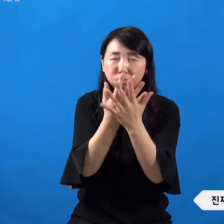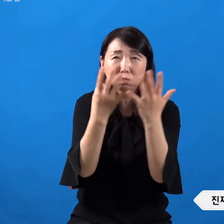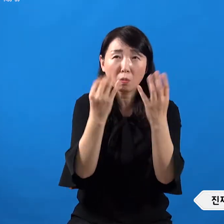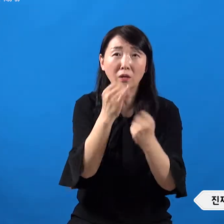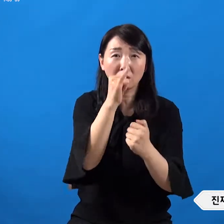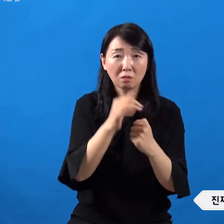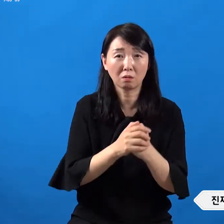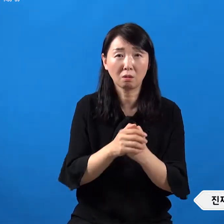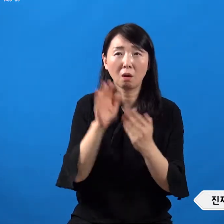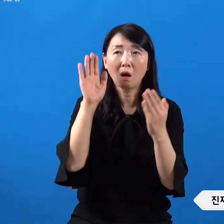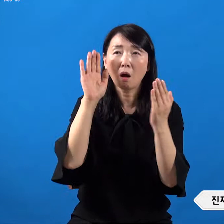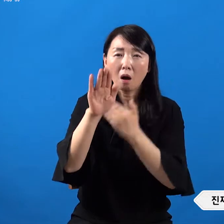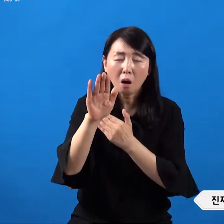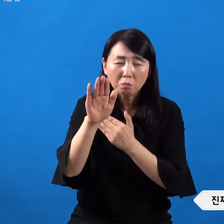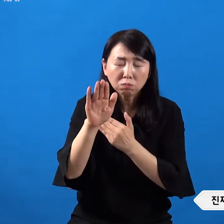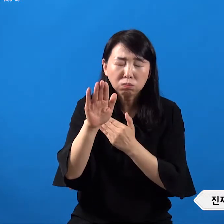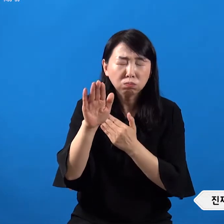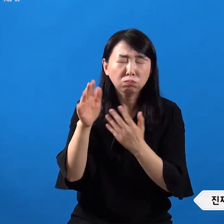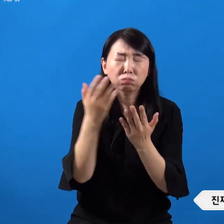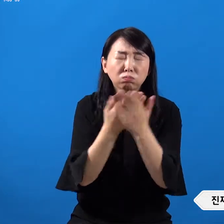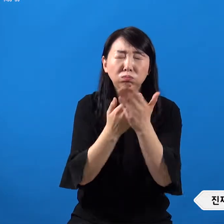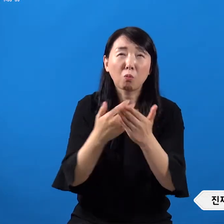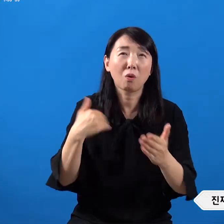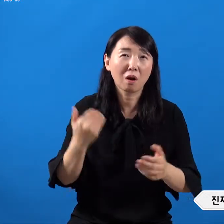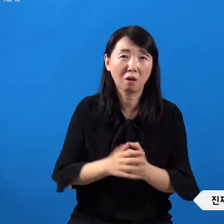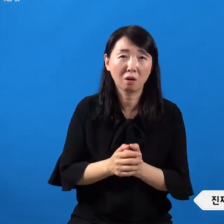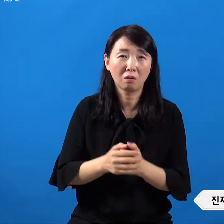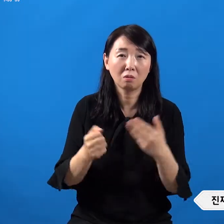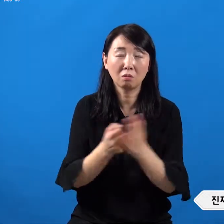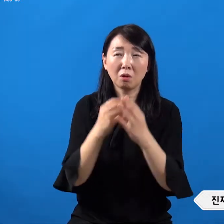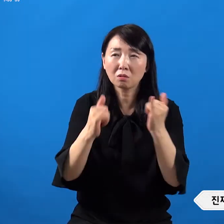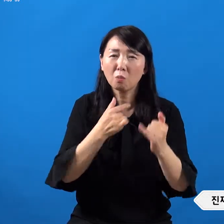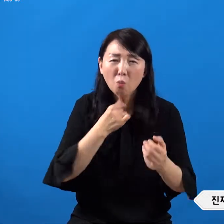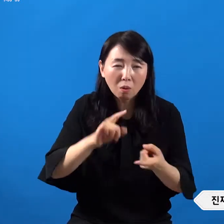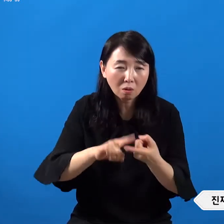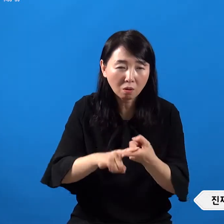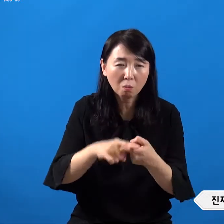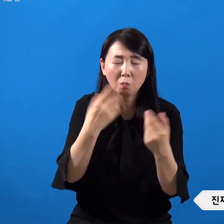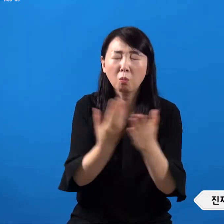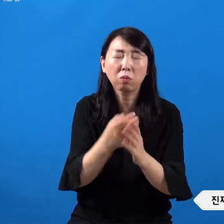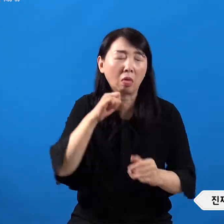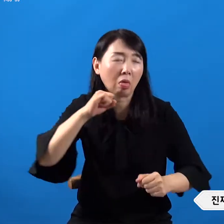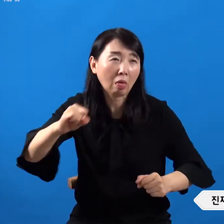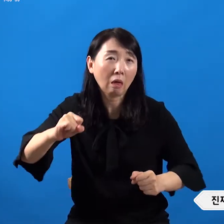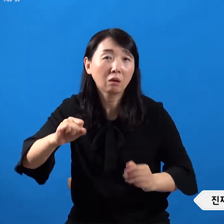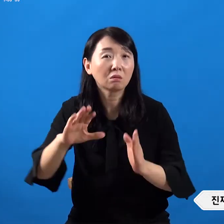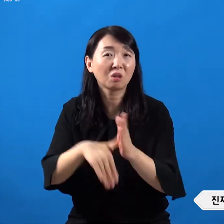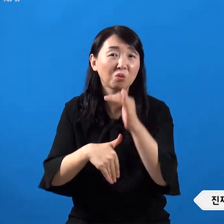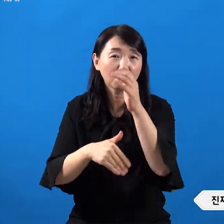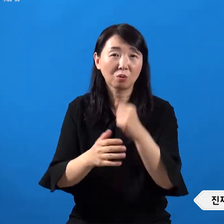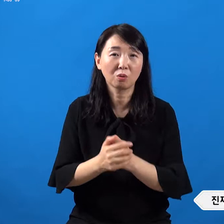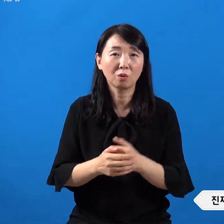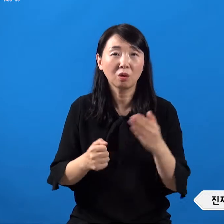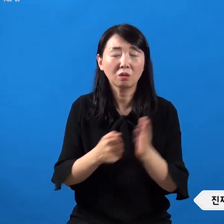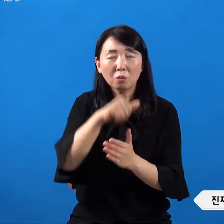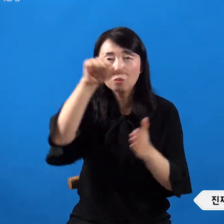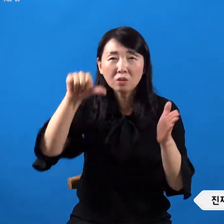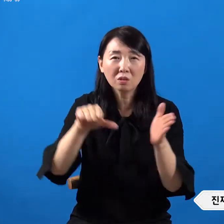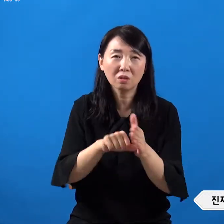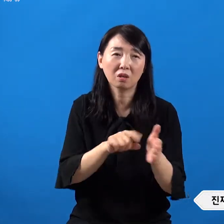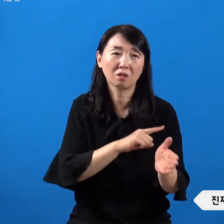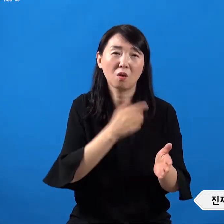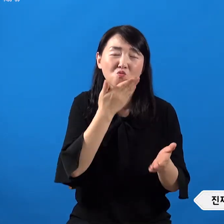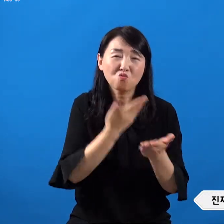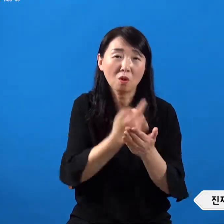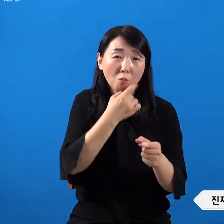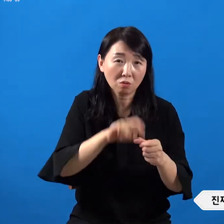부분들이 있습니다. 앞일을 알지 못하는 부분이 있습니다. 아니, 사람들이 원하는 대로 끌려다닐 때가 있습니다. 우리 인생의